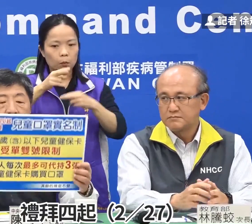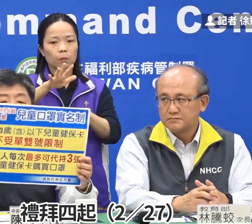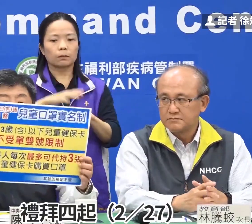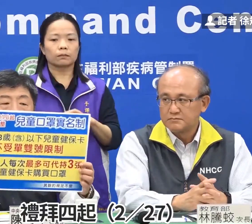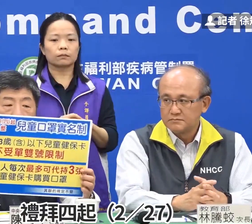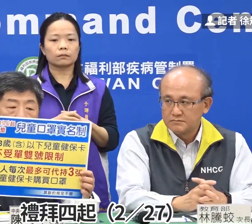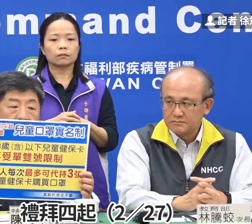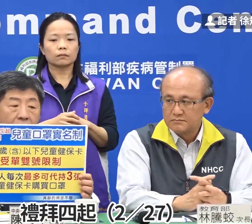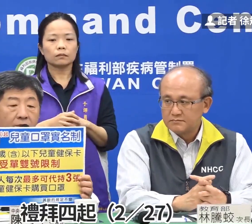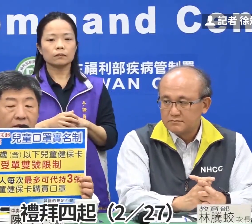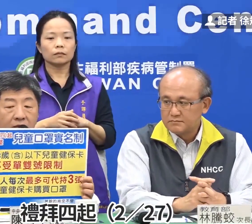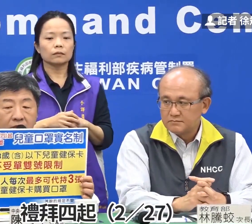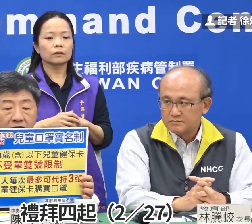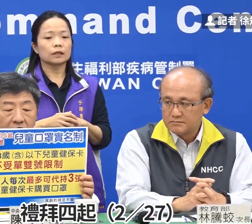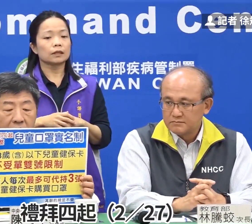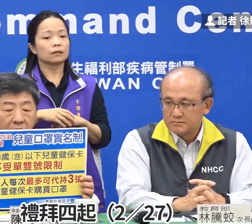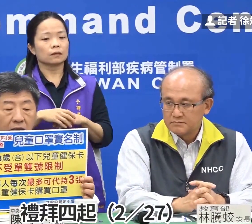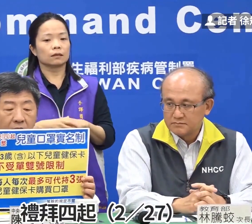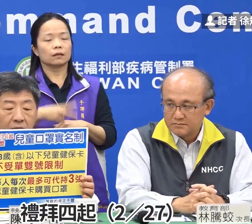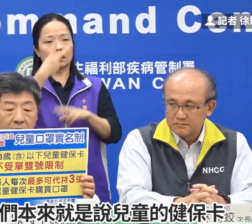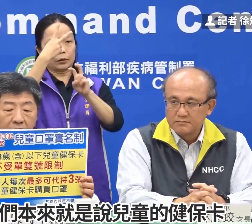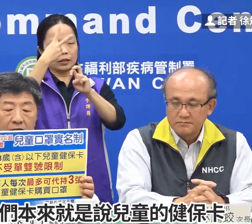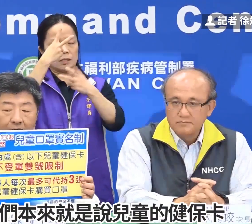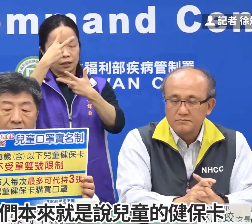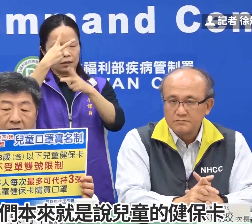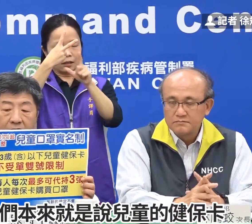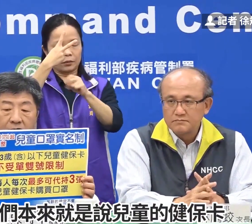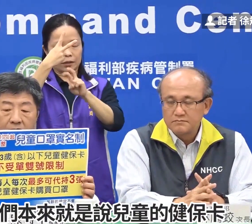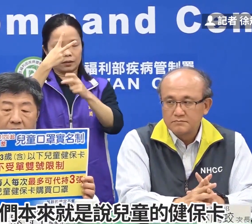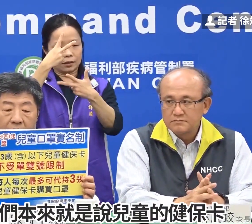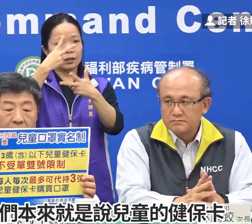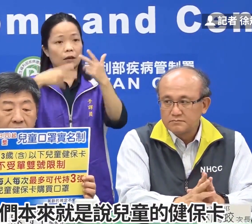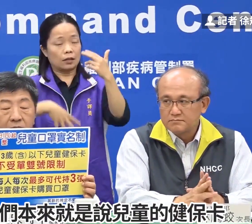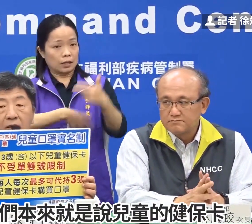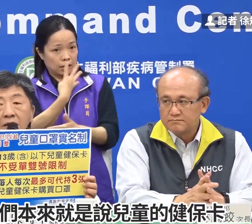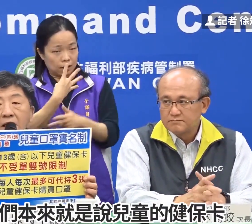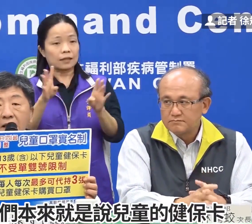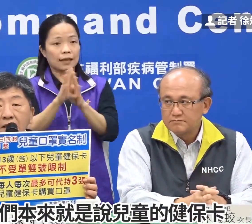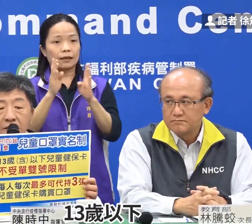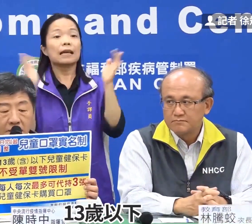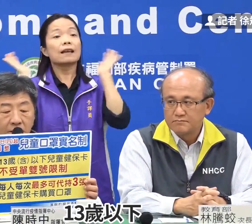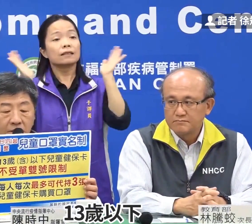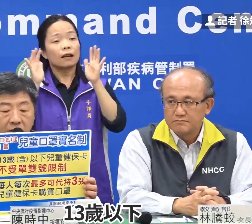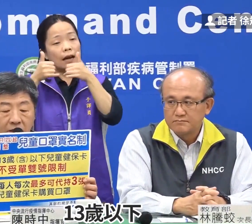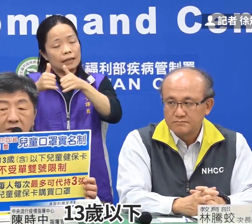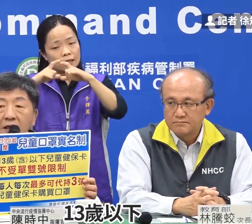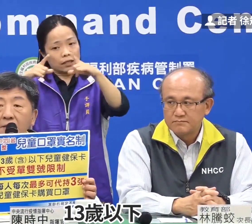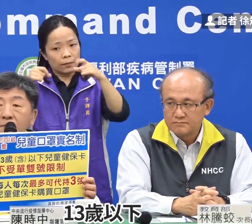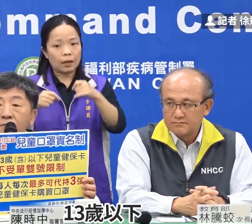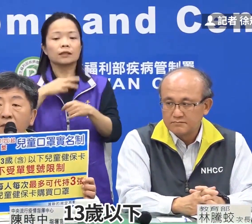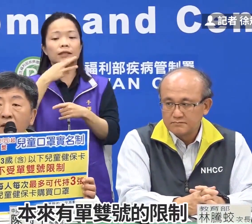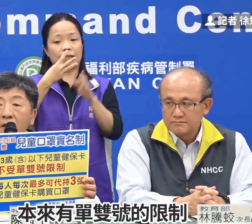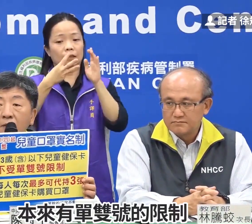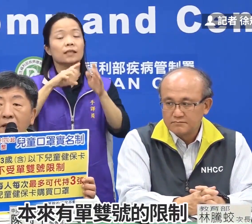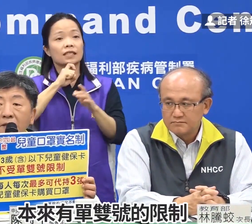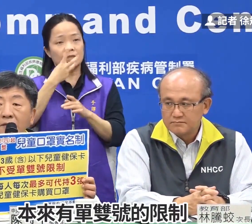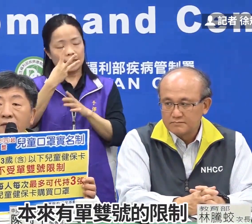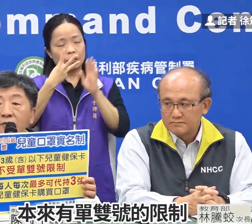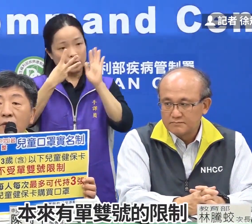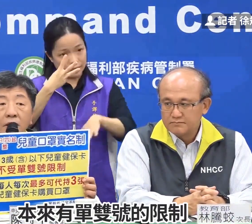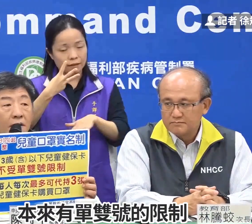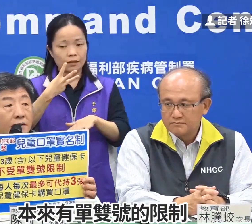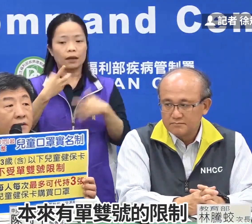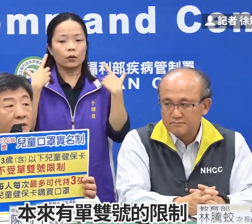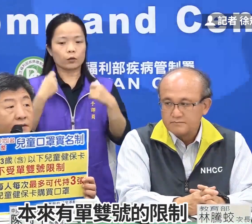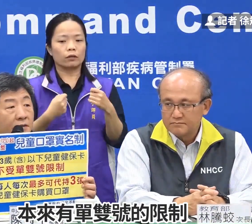微调。大家看，就礼拜四起，哈，我们本来就是说儿童的健保卡，哈，是3岁以下，好，本来